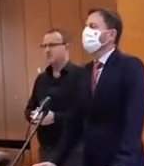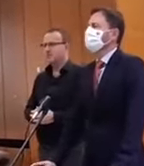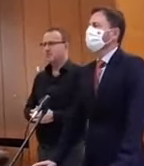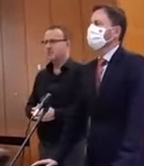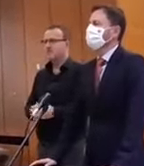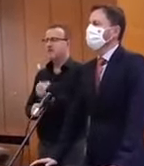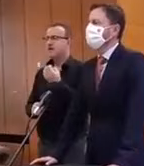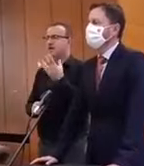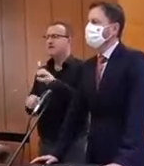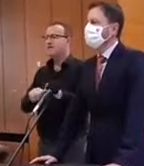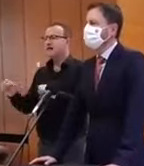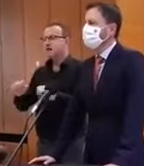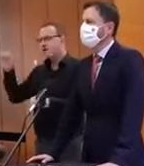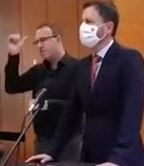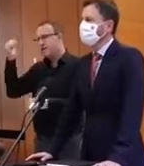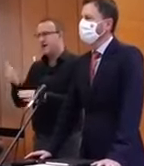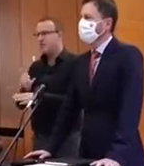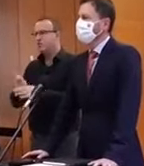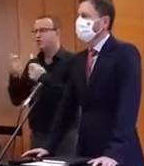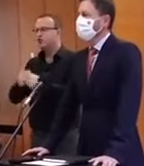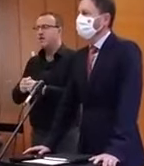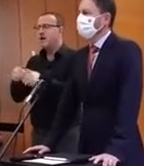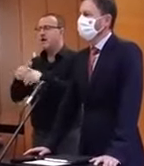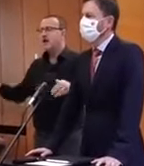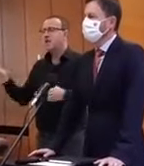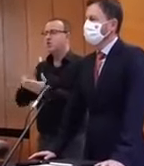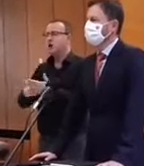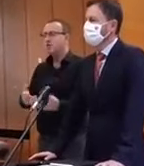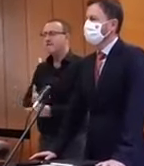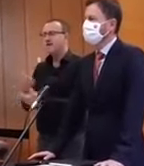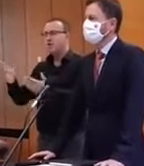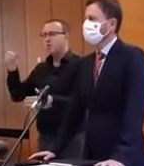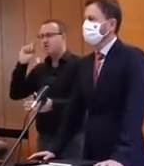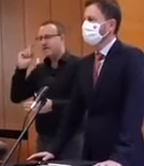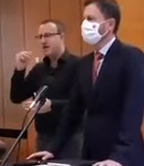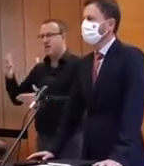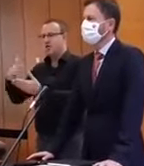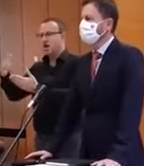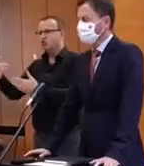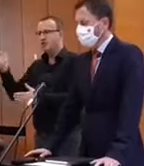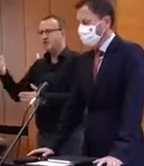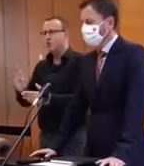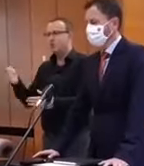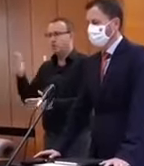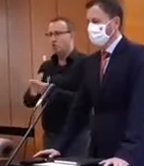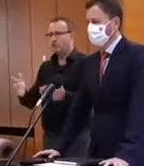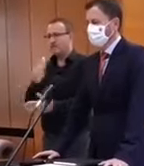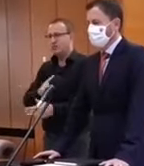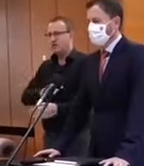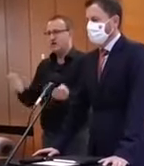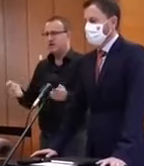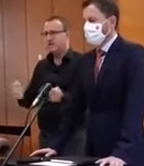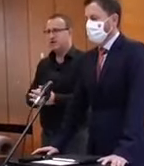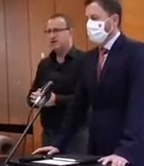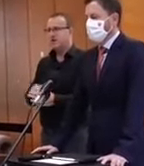Kedy vláda vymenuje chýbajúceho člena rady úradu pre verejné obstarávanie, respektíve ďalší dôvod, ktorým končí mandát koncom septembra a na základe čoho